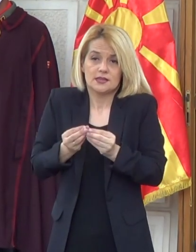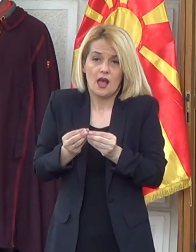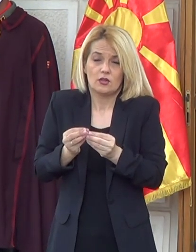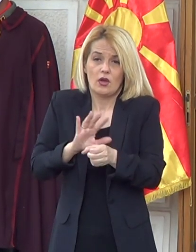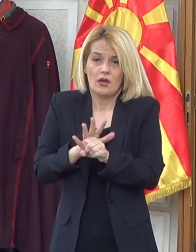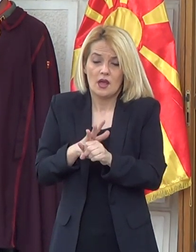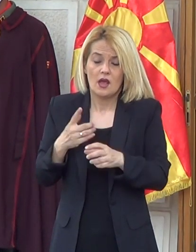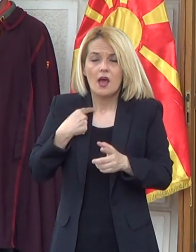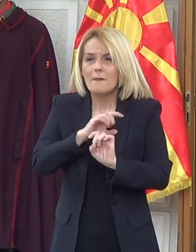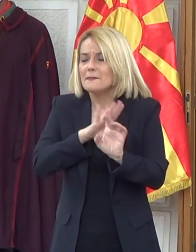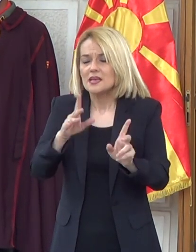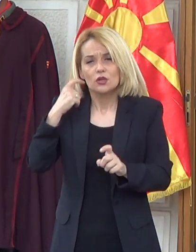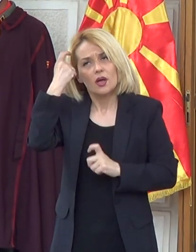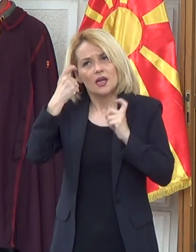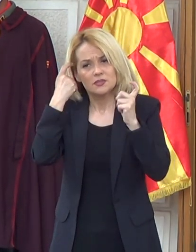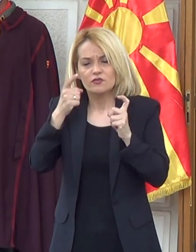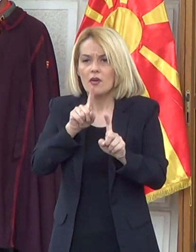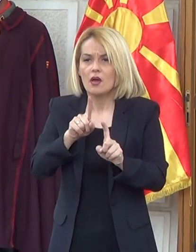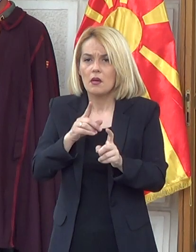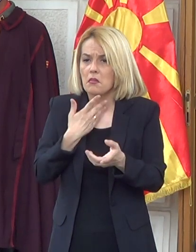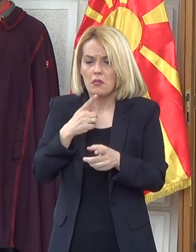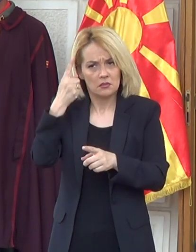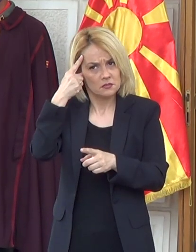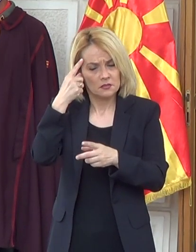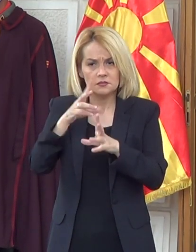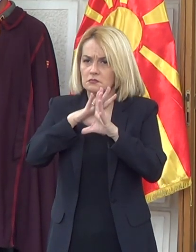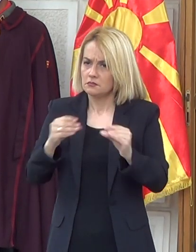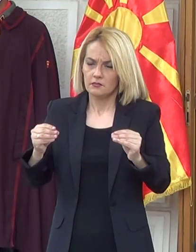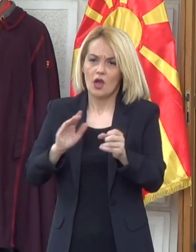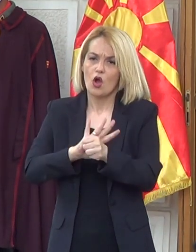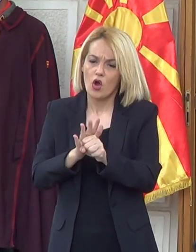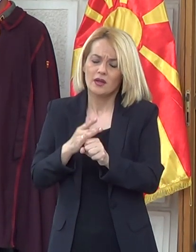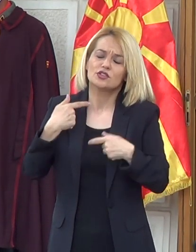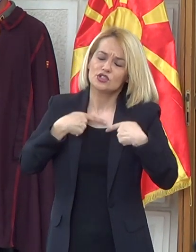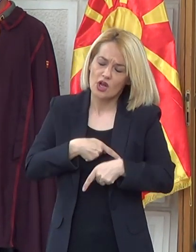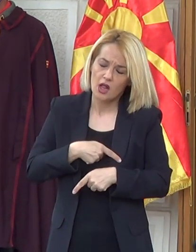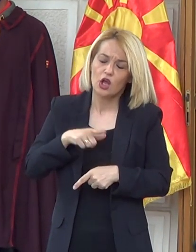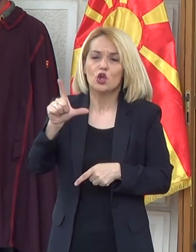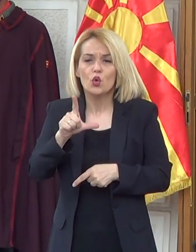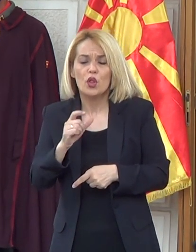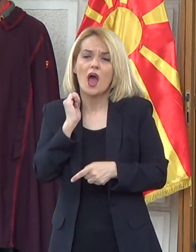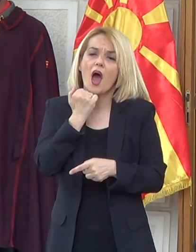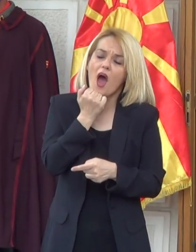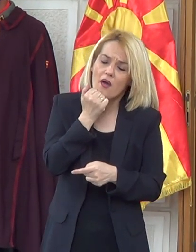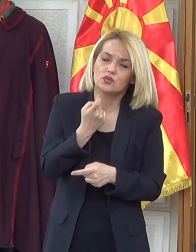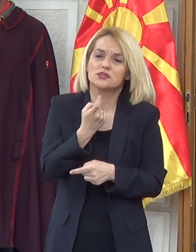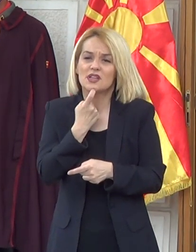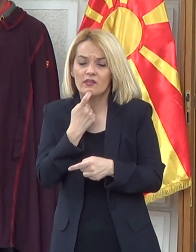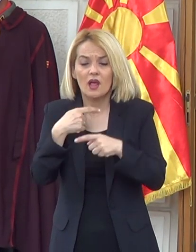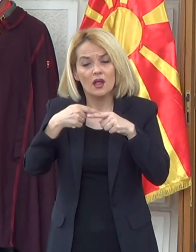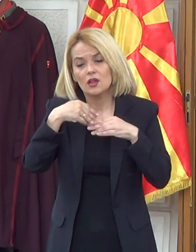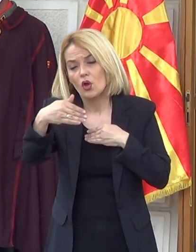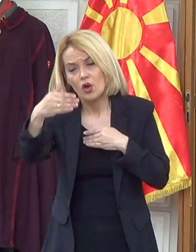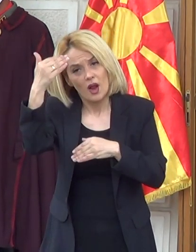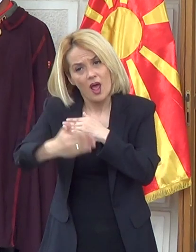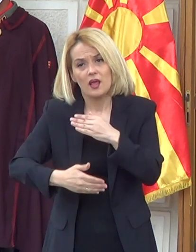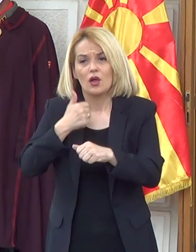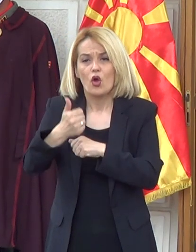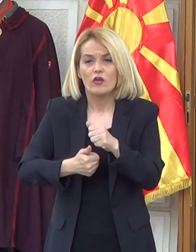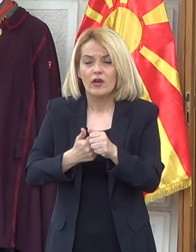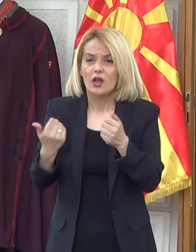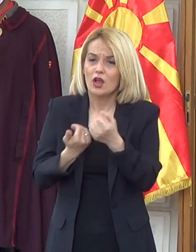тоа е илузија да размислуваме што ако не би имал. За жал и во јули и во август и во септември, за жал веројатно и до крајот на годината, а и потоа